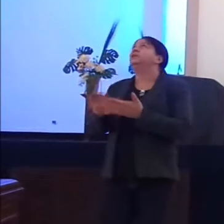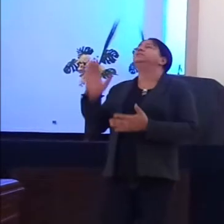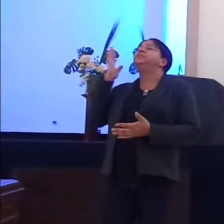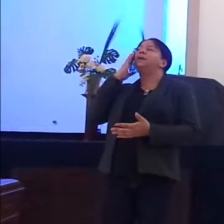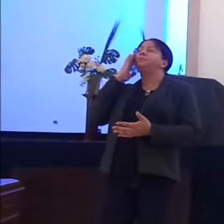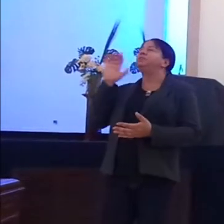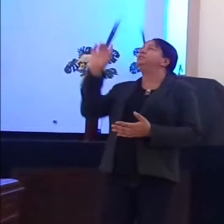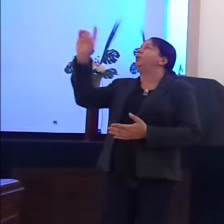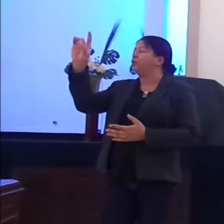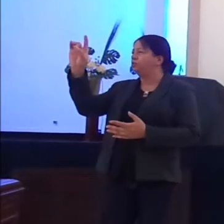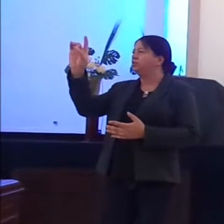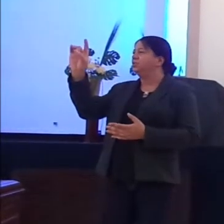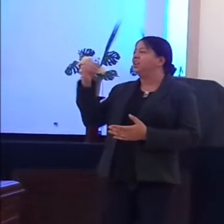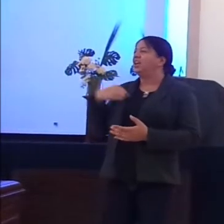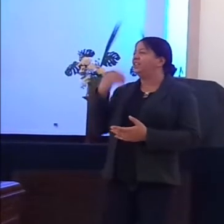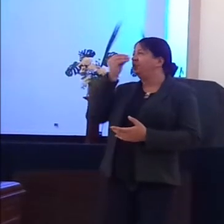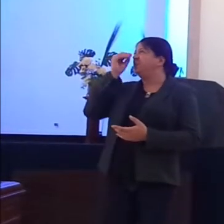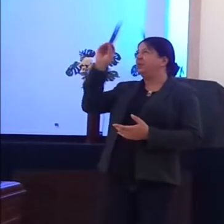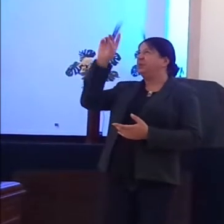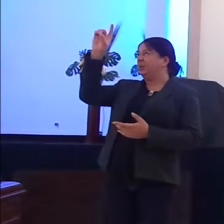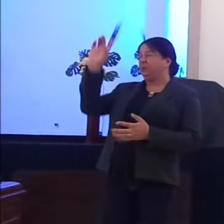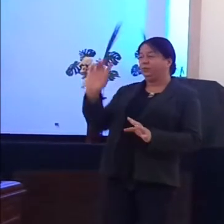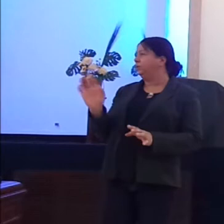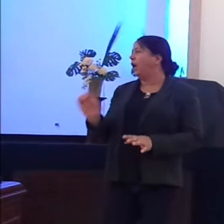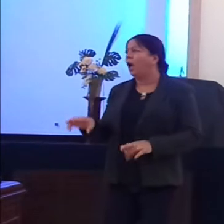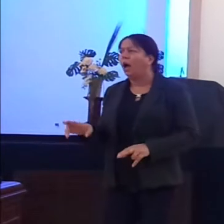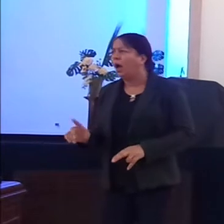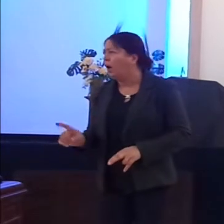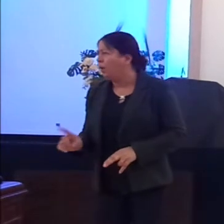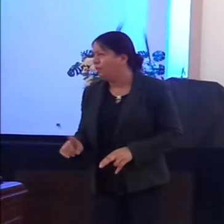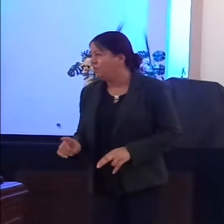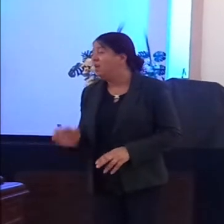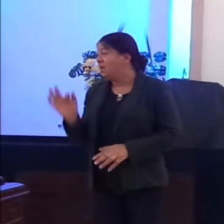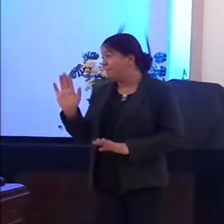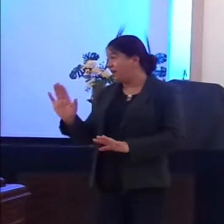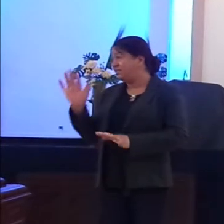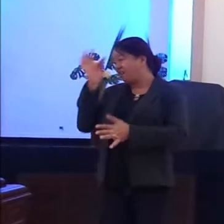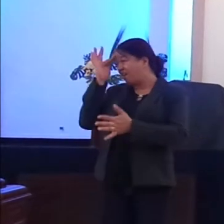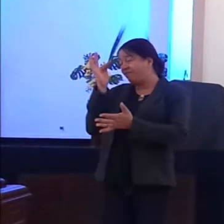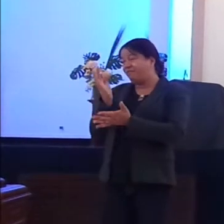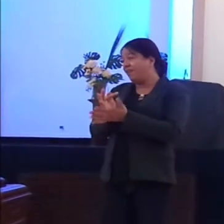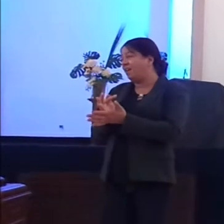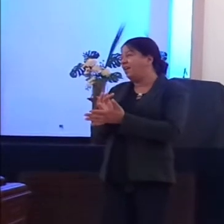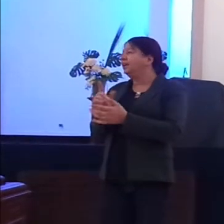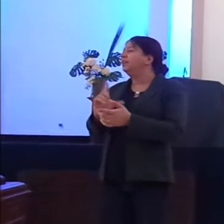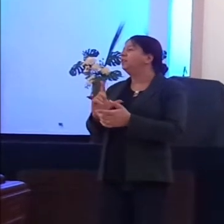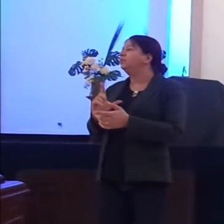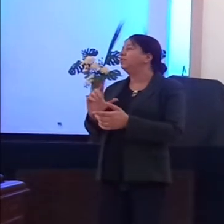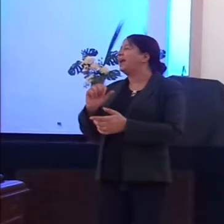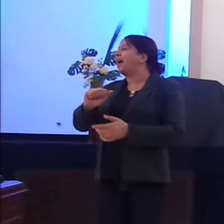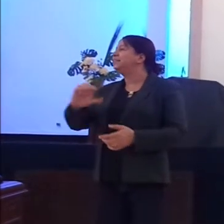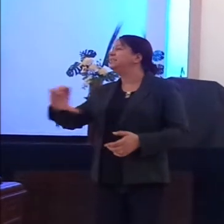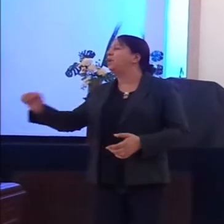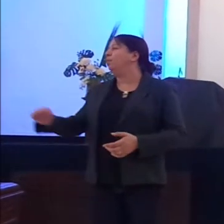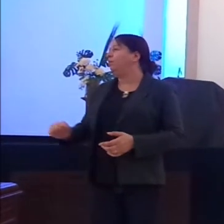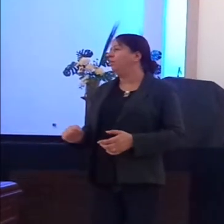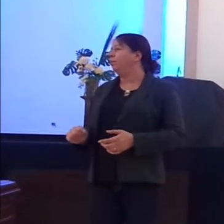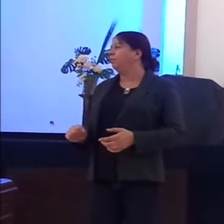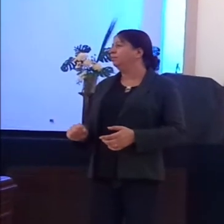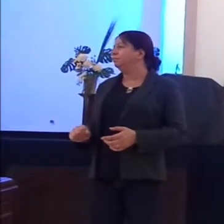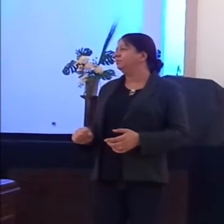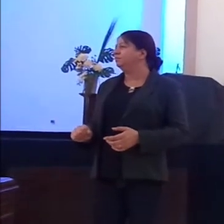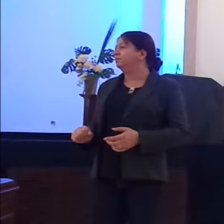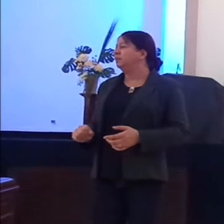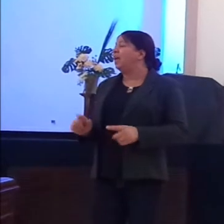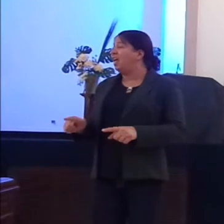Ela não nega que Deus existe. Mas é uma fé que não age. Ou é